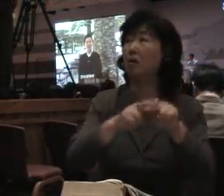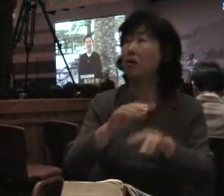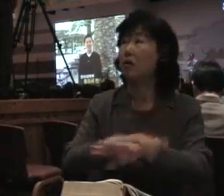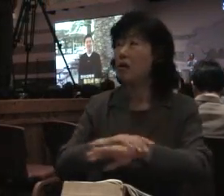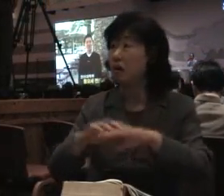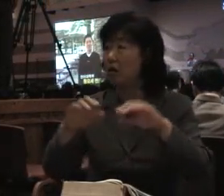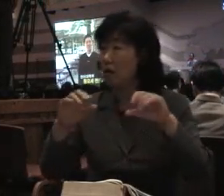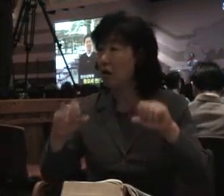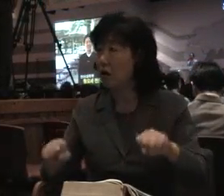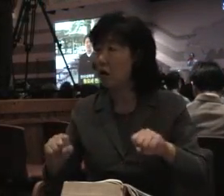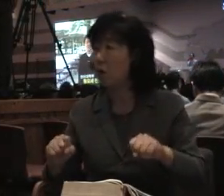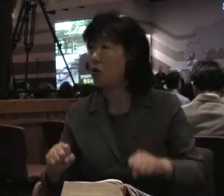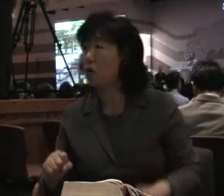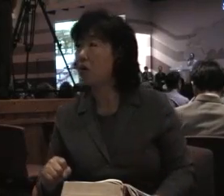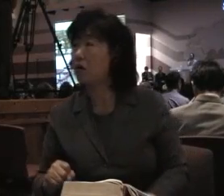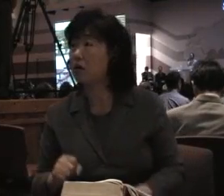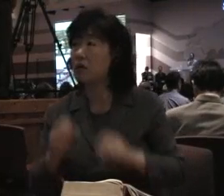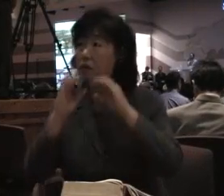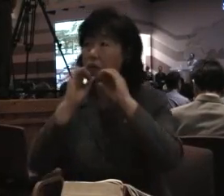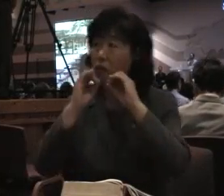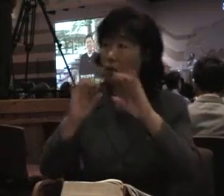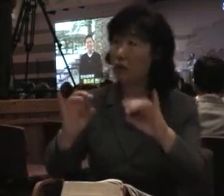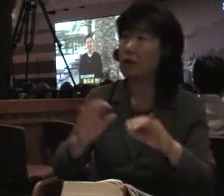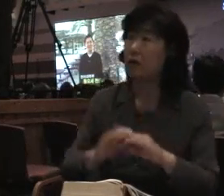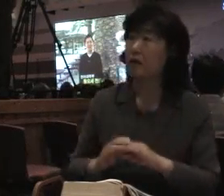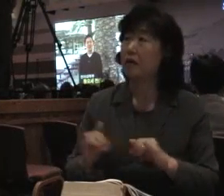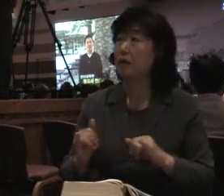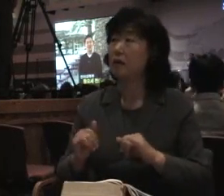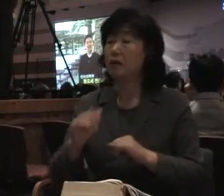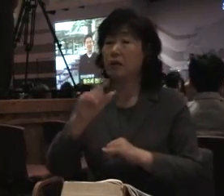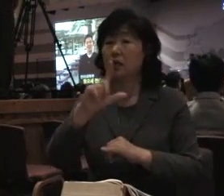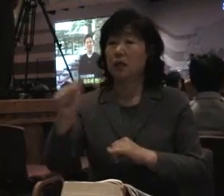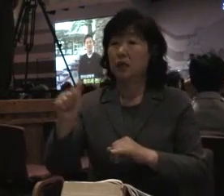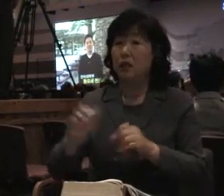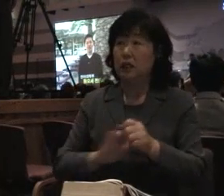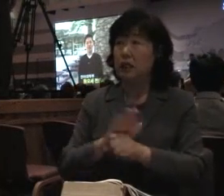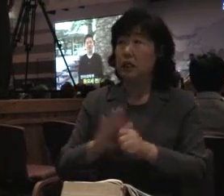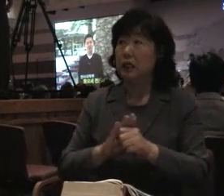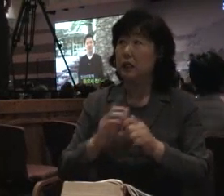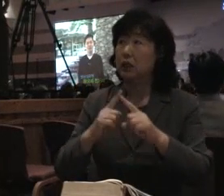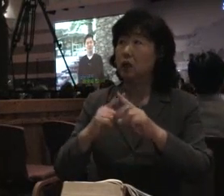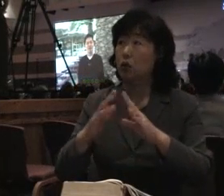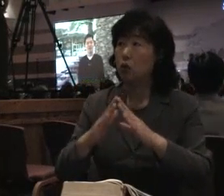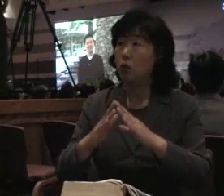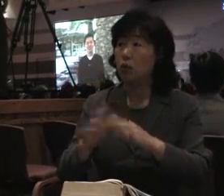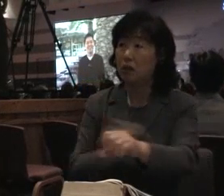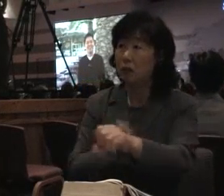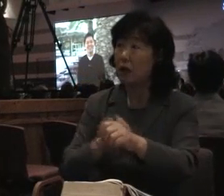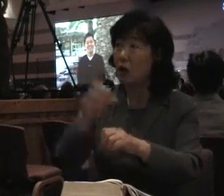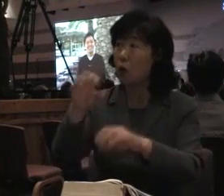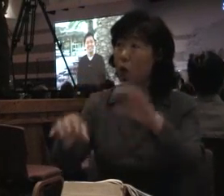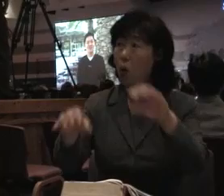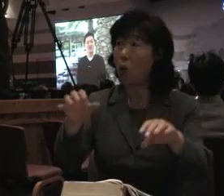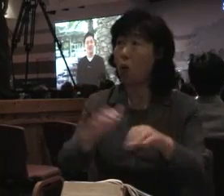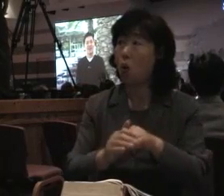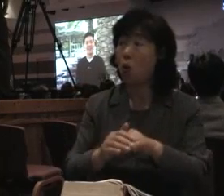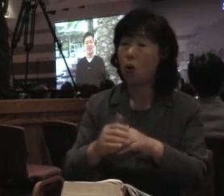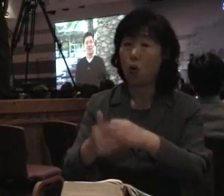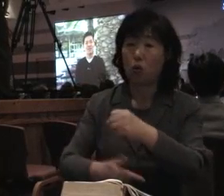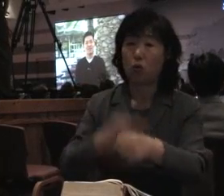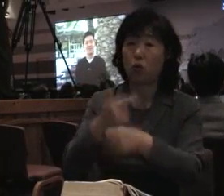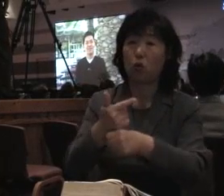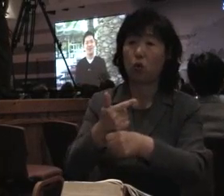안녕하세요. 새롭게 하나대학부를 섬기게 된 황모세 전도사입니다. 남가주 사랑의 교회 하나대학부는 저에게 무척 특별한 곳입니다. 지난